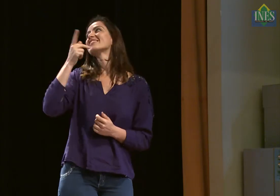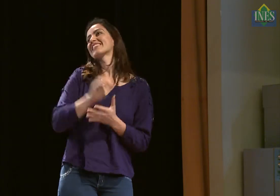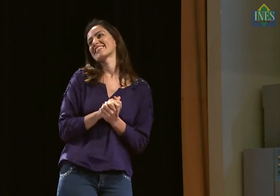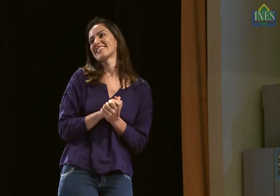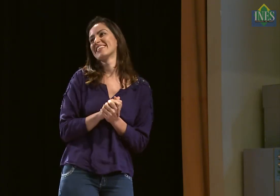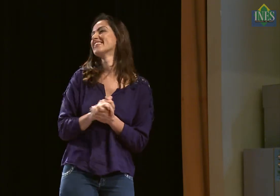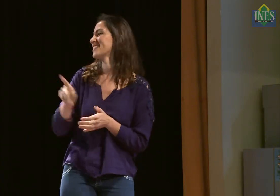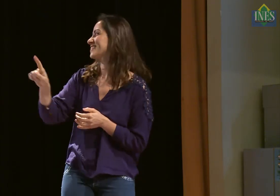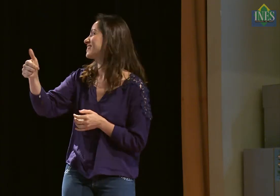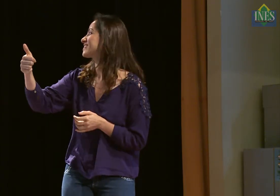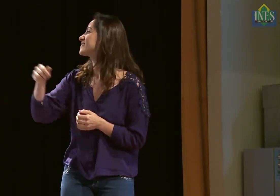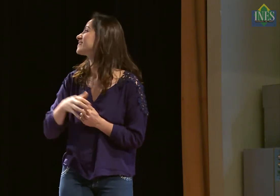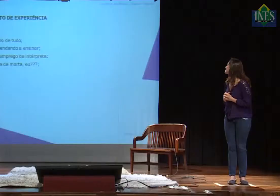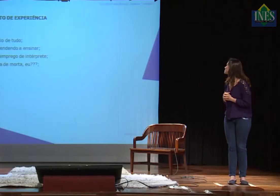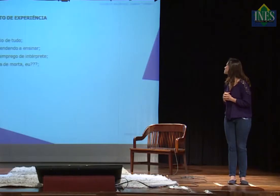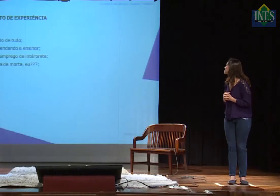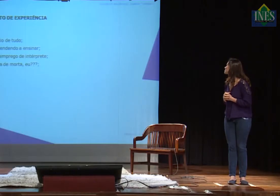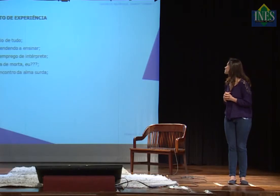É isso, já falei? Pode passar.